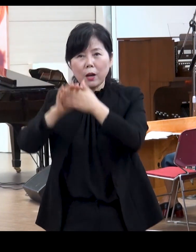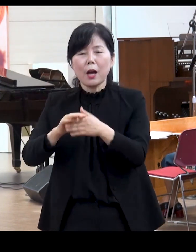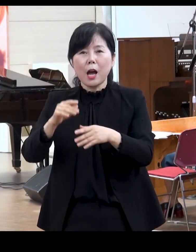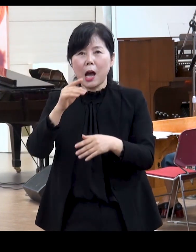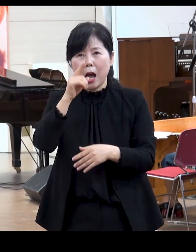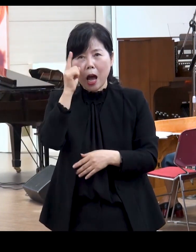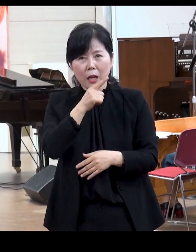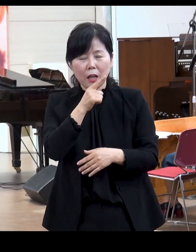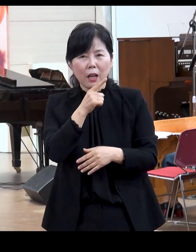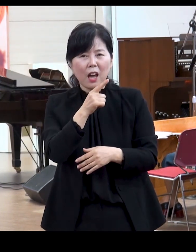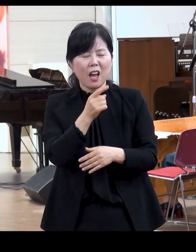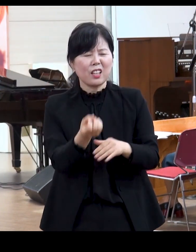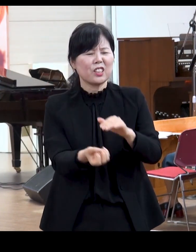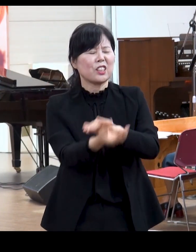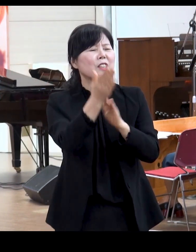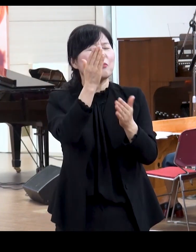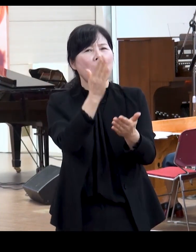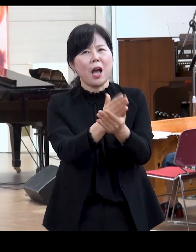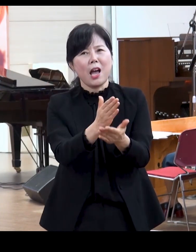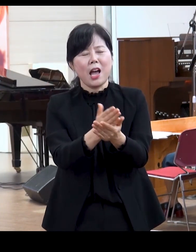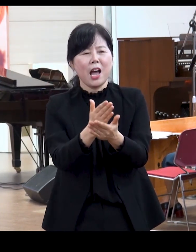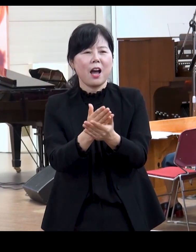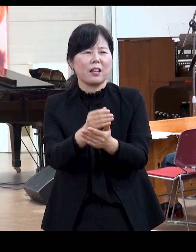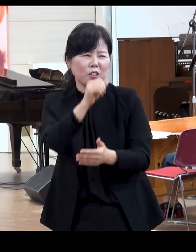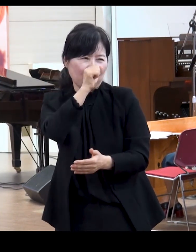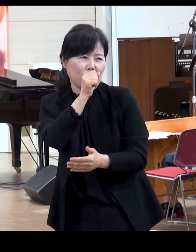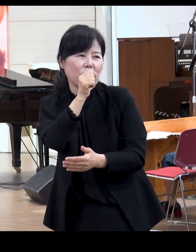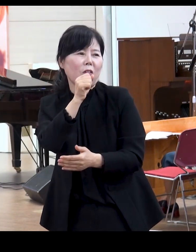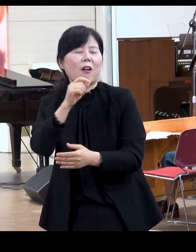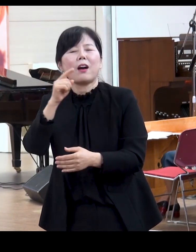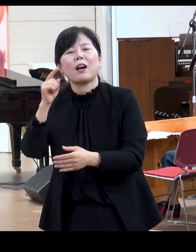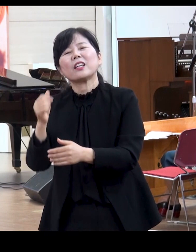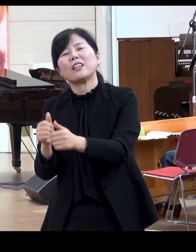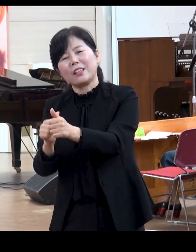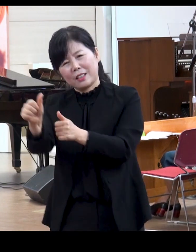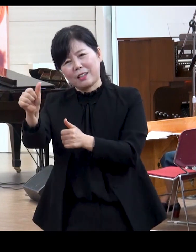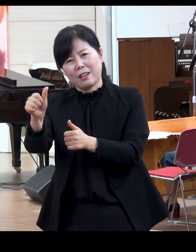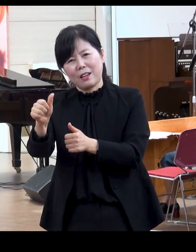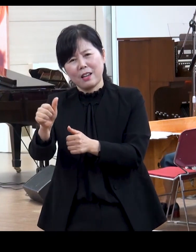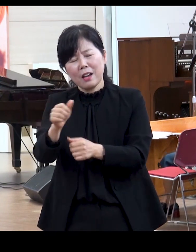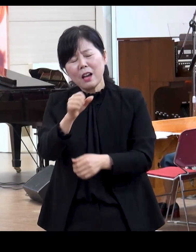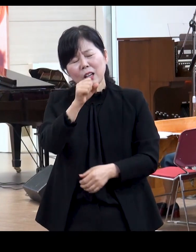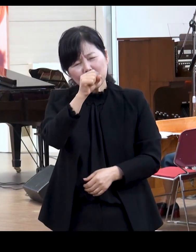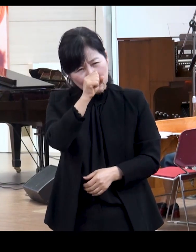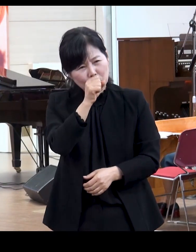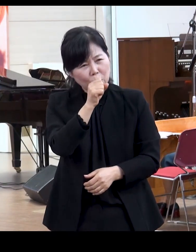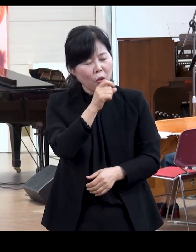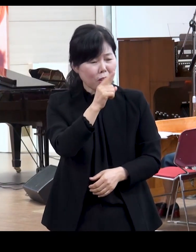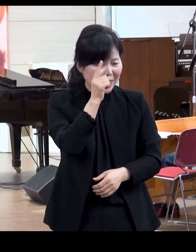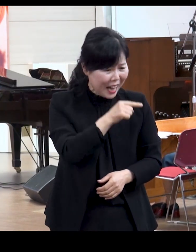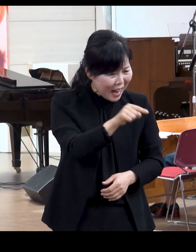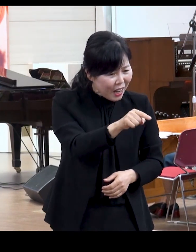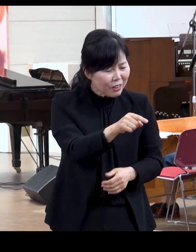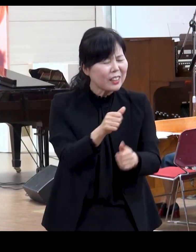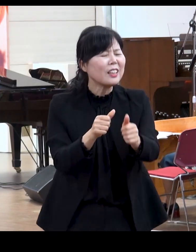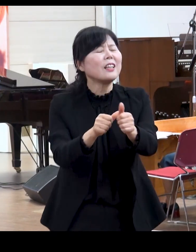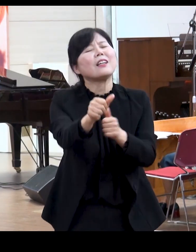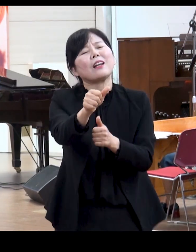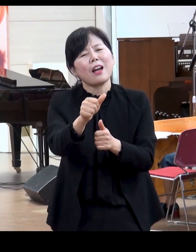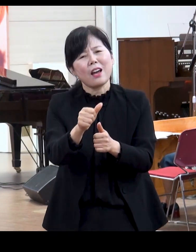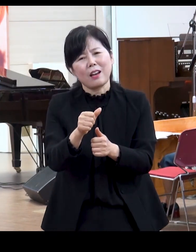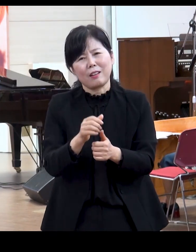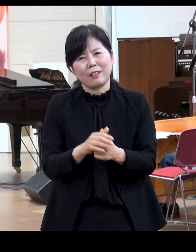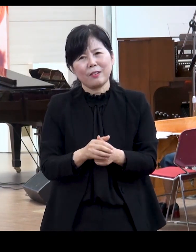말고 선으로 악을 이기라. 뭡니까? 어떻게 하는 겁니까? 예, 선으로 악을 이기라, 이거예요.